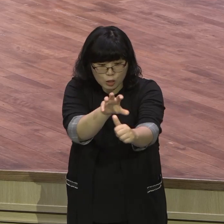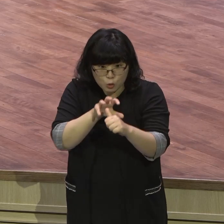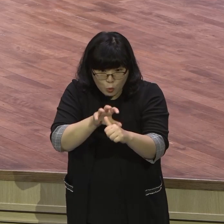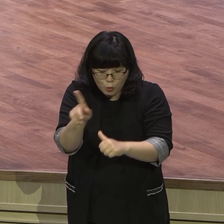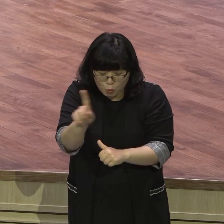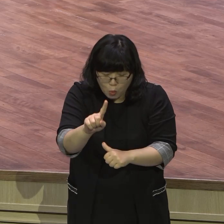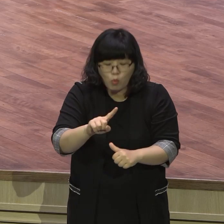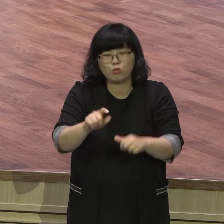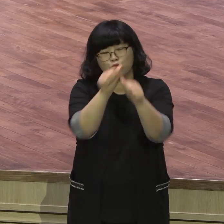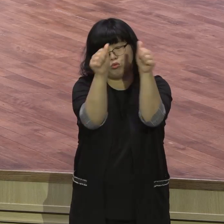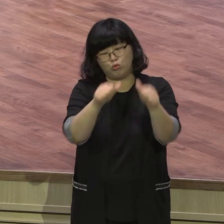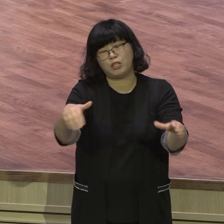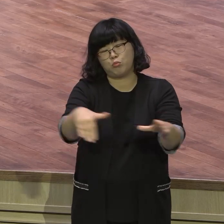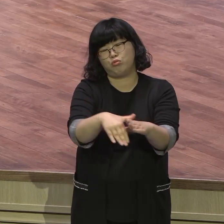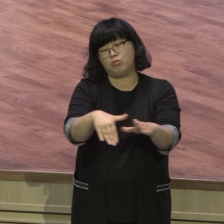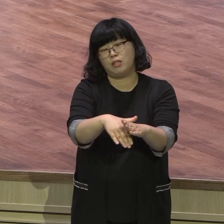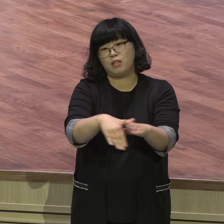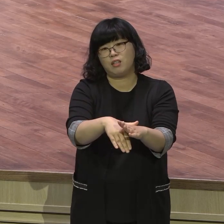없어요.